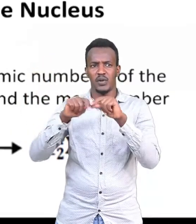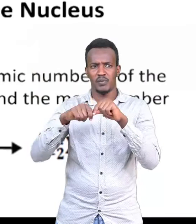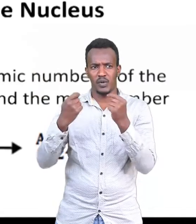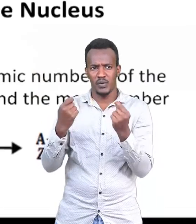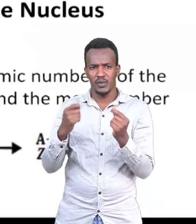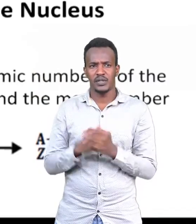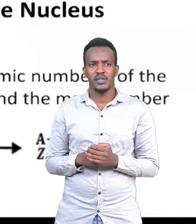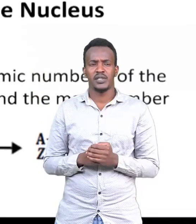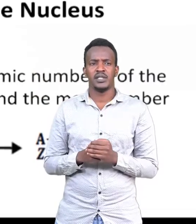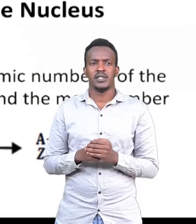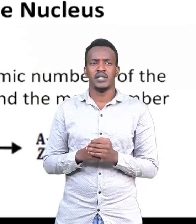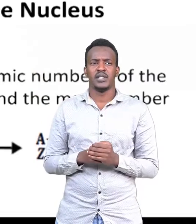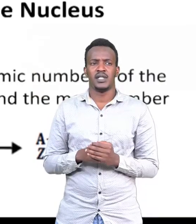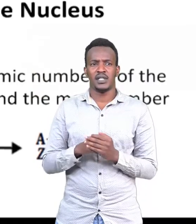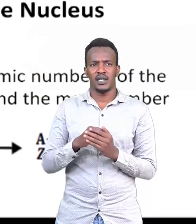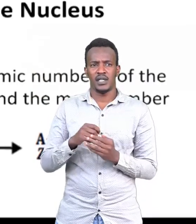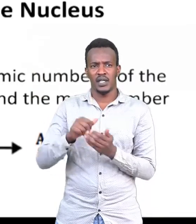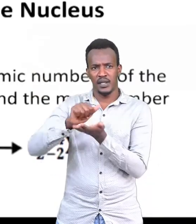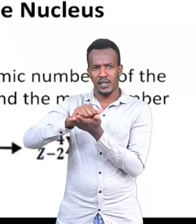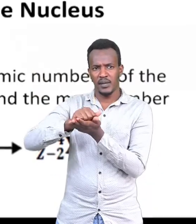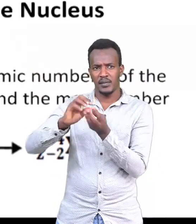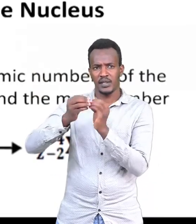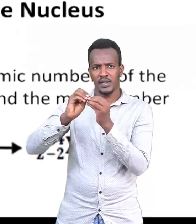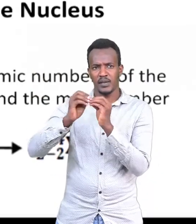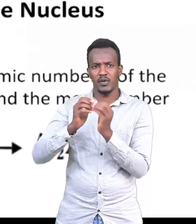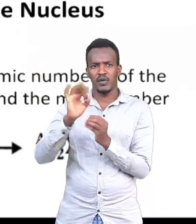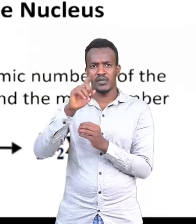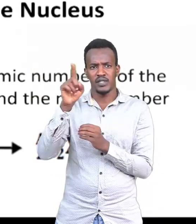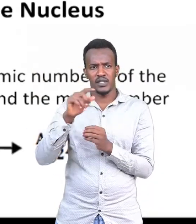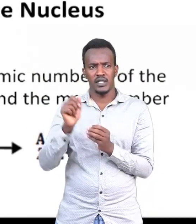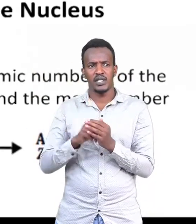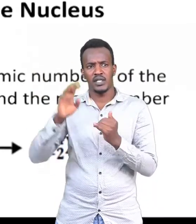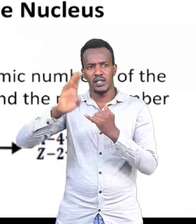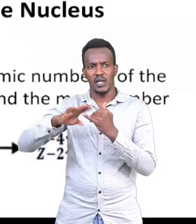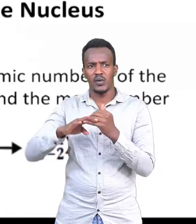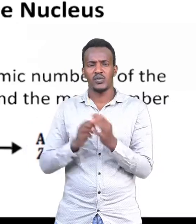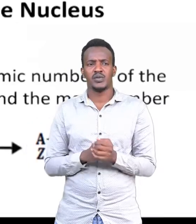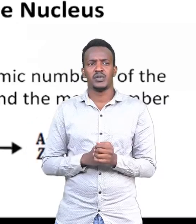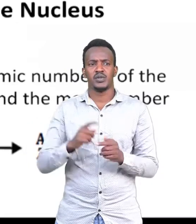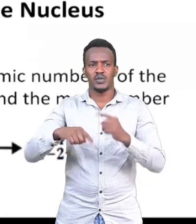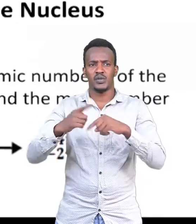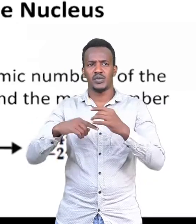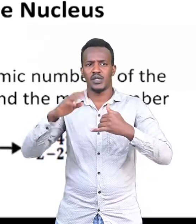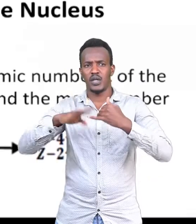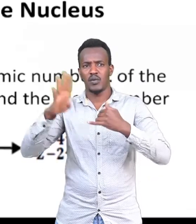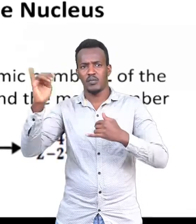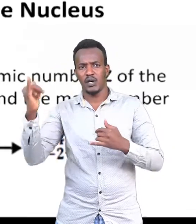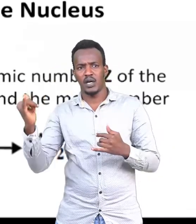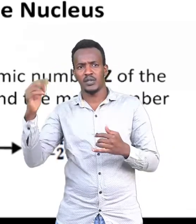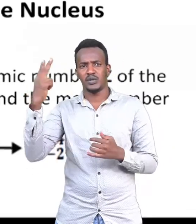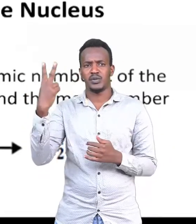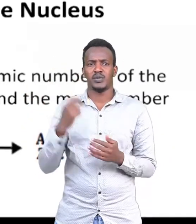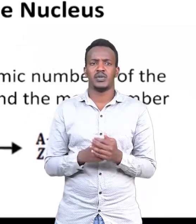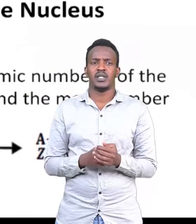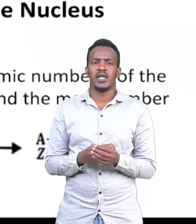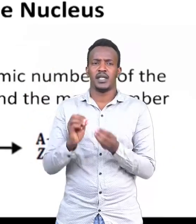yahay inaan alpha decay atomic number z of the nucleus goes down by 2 atomic number-ki markaas xagga hoose ahaa waxa weyn